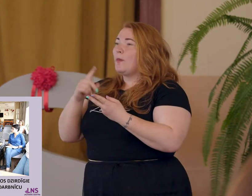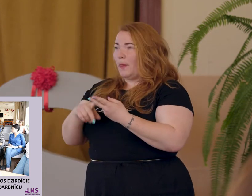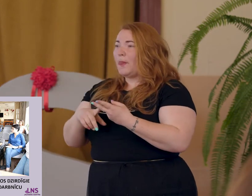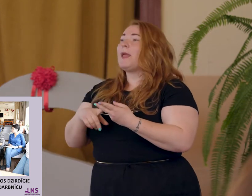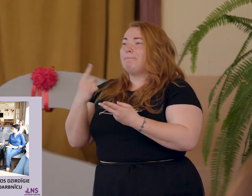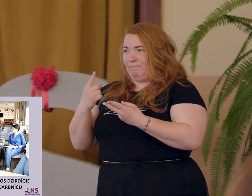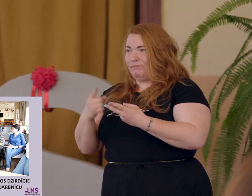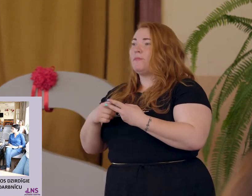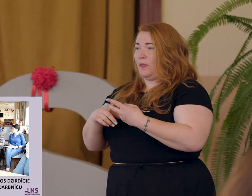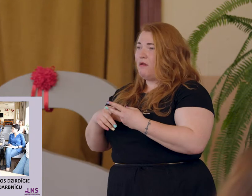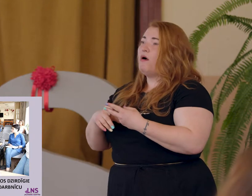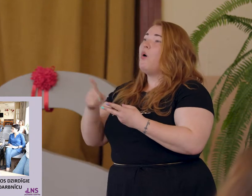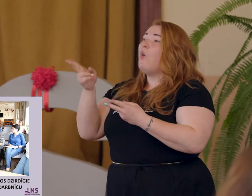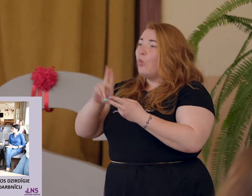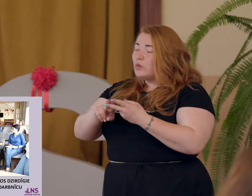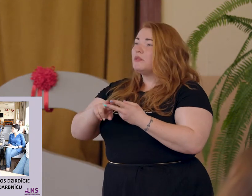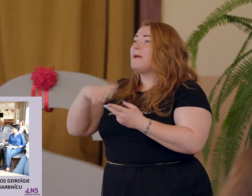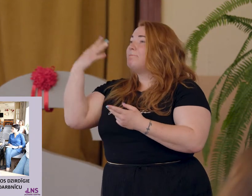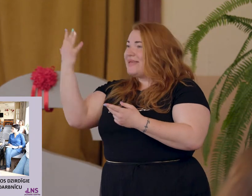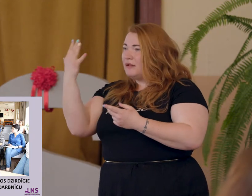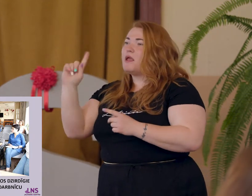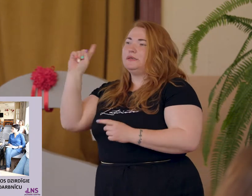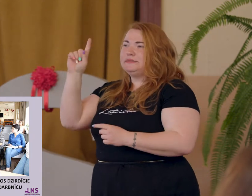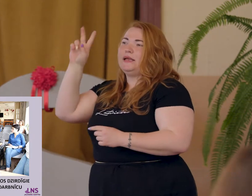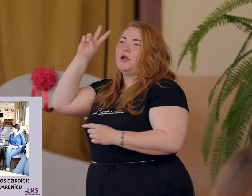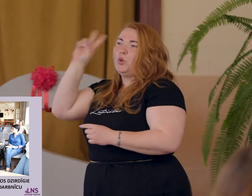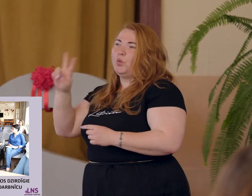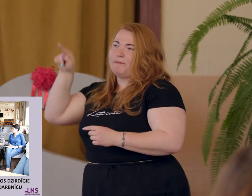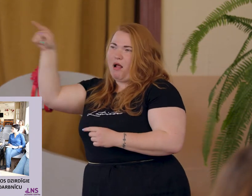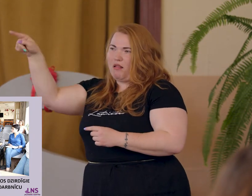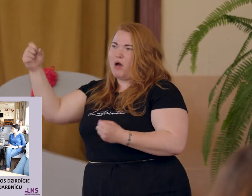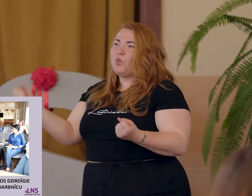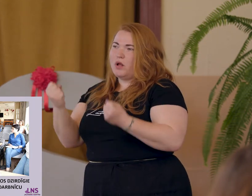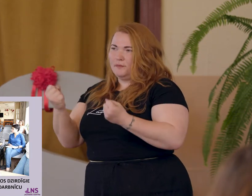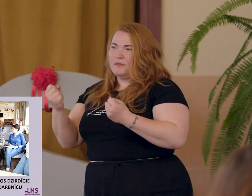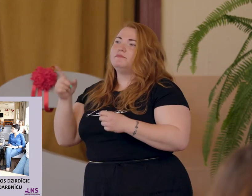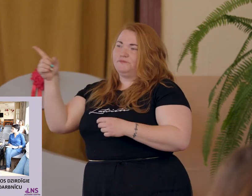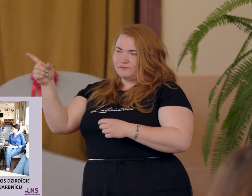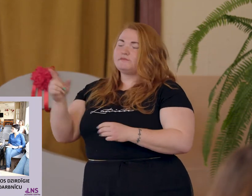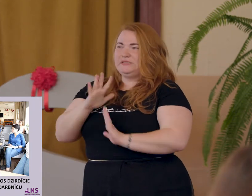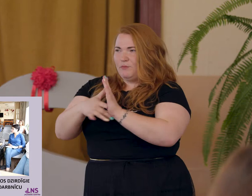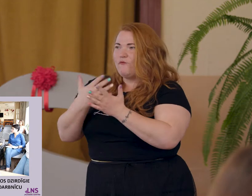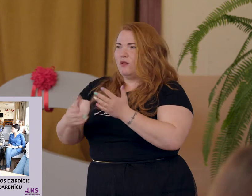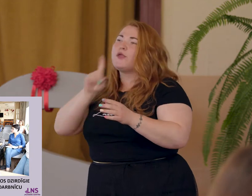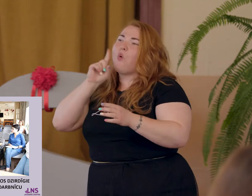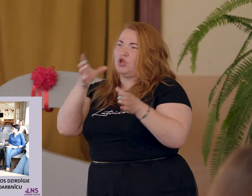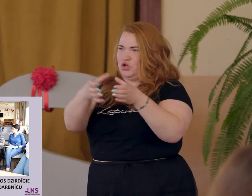katru pirmdienu. Un protams, piekdienās Jūrmalā mums notiek nodarbības zīmju